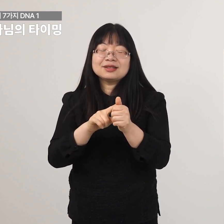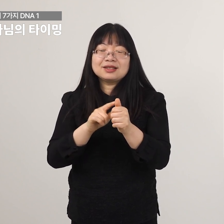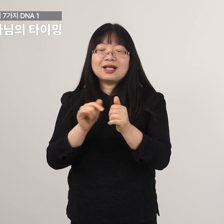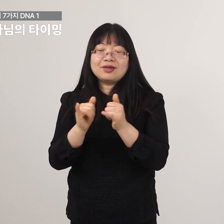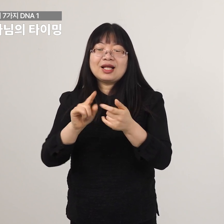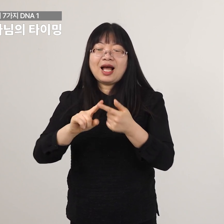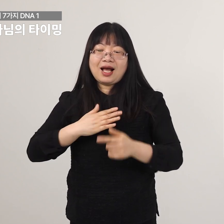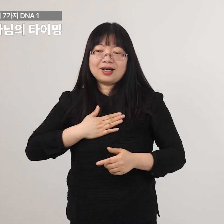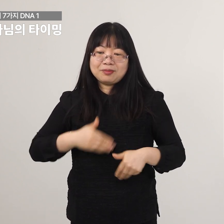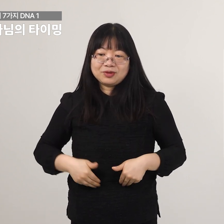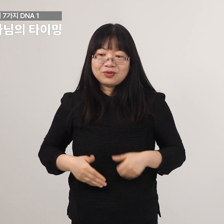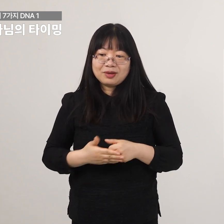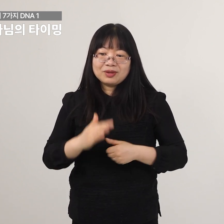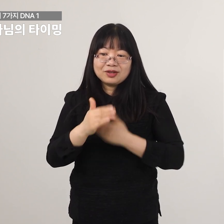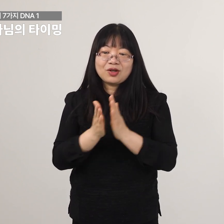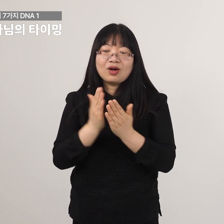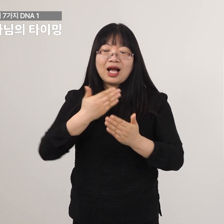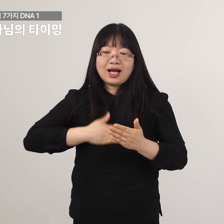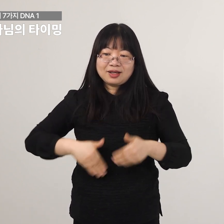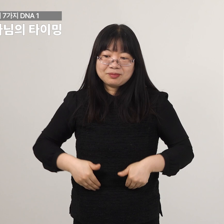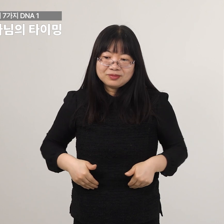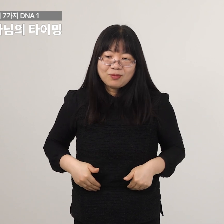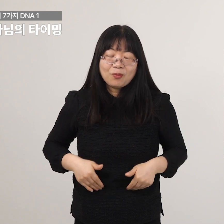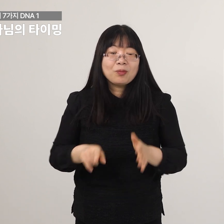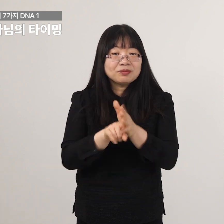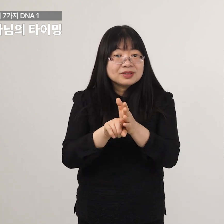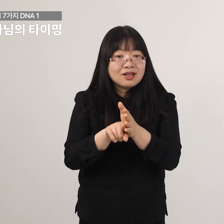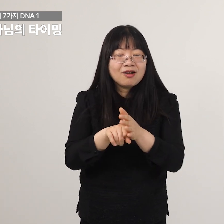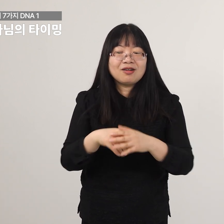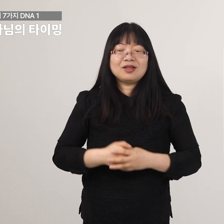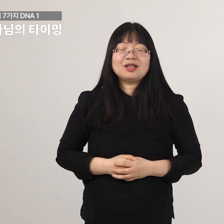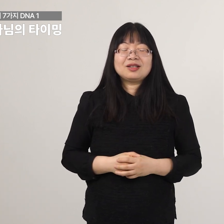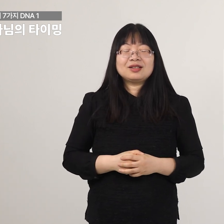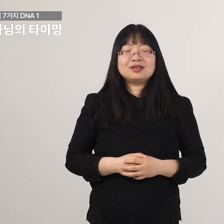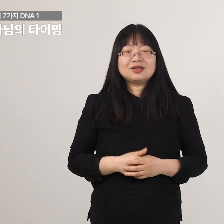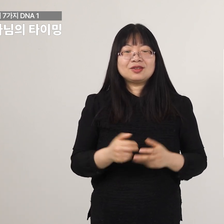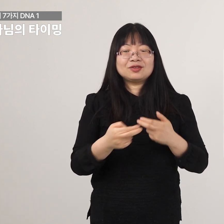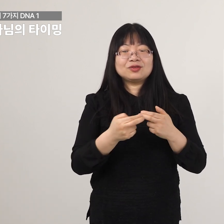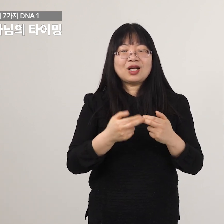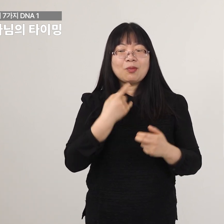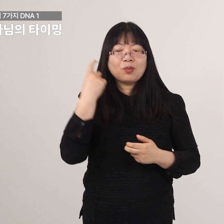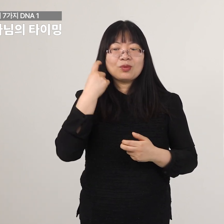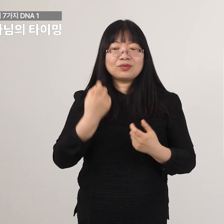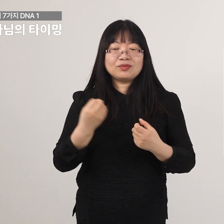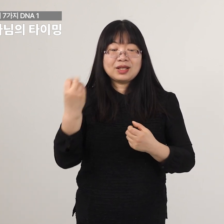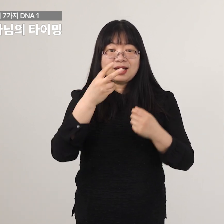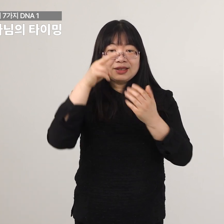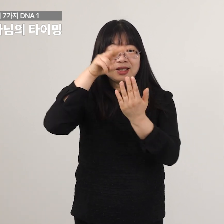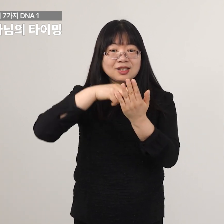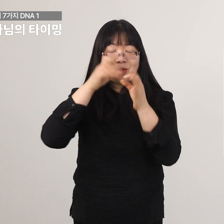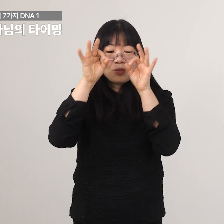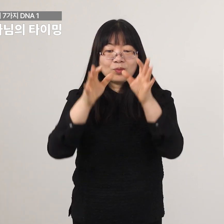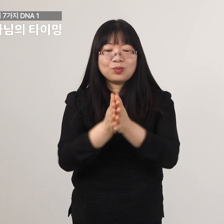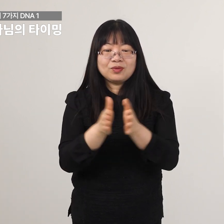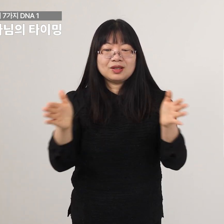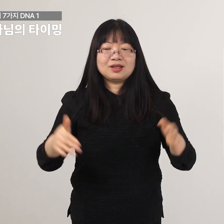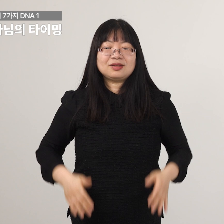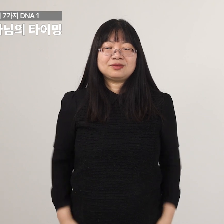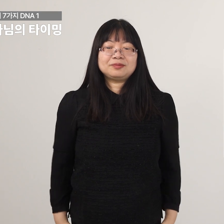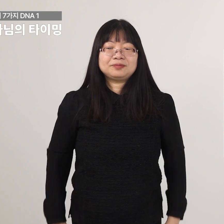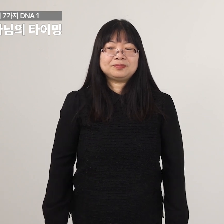알아야 돼. 성경을. 믿습니까? 그 누가복음 다시 보십시다.